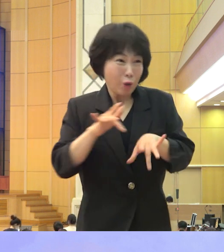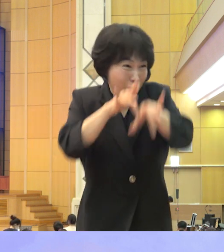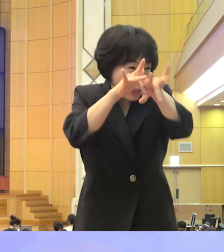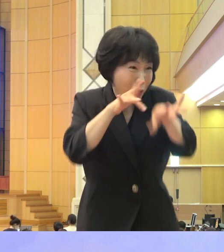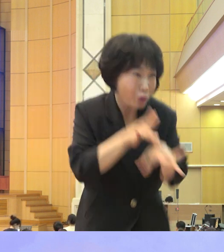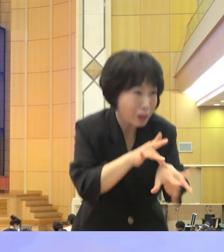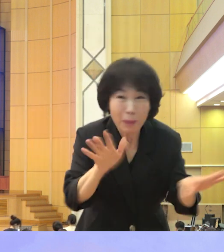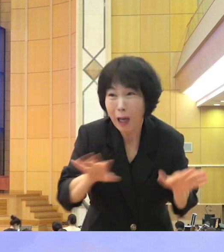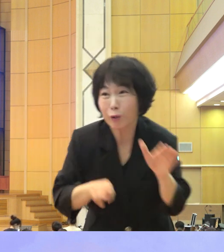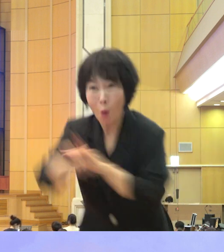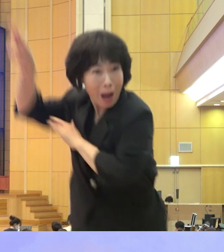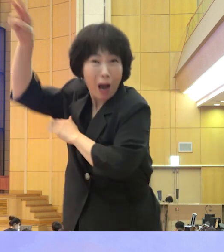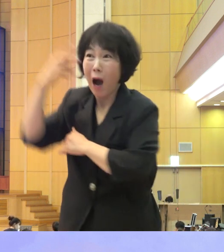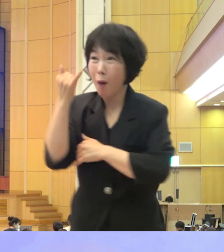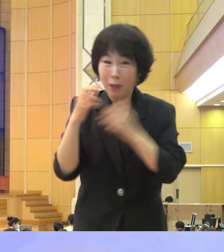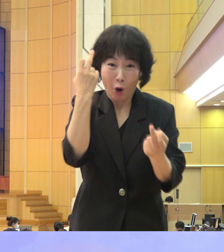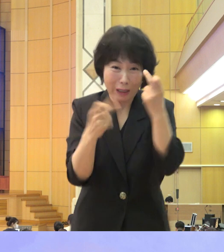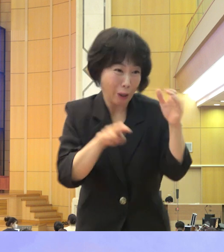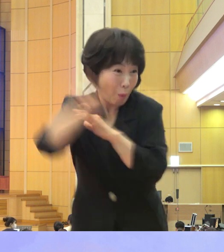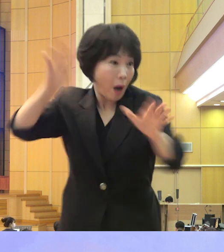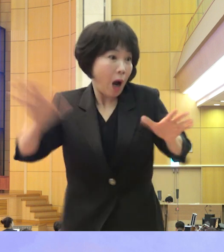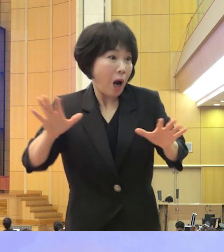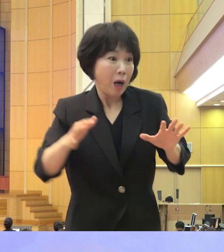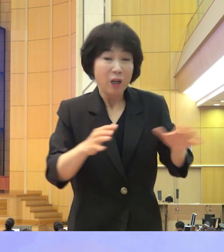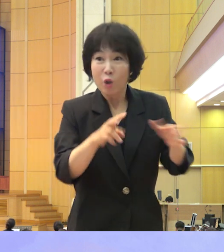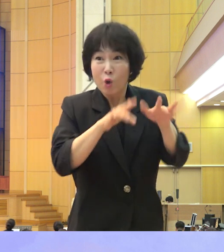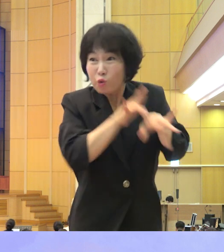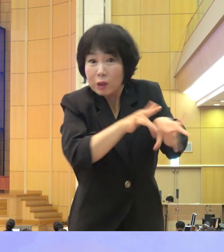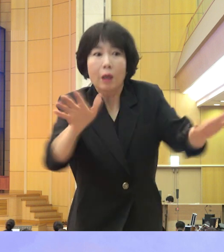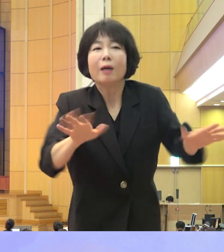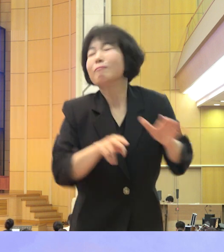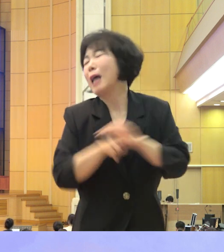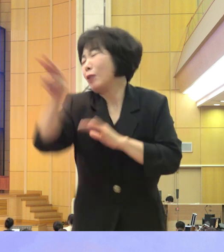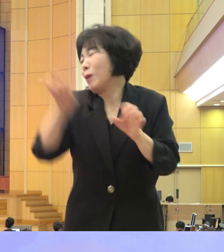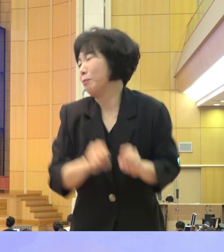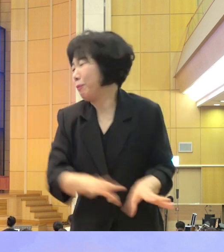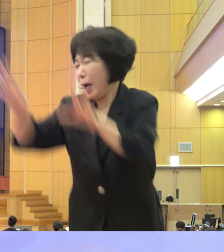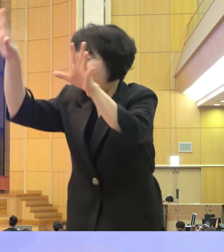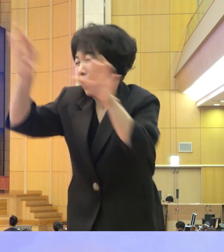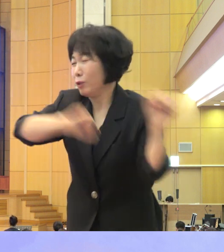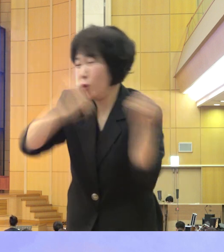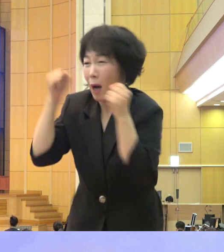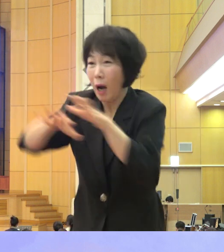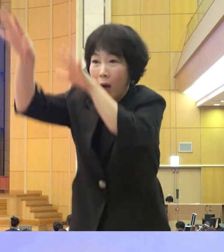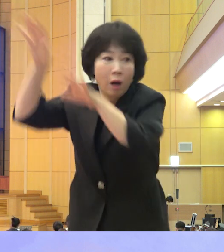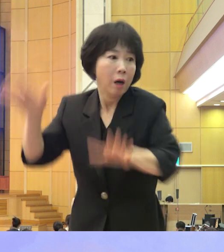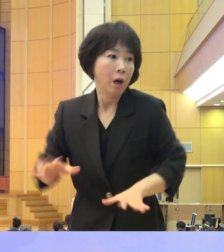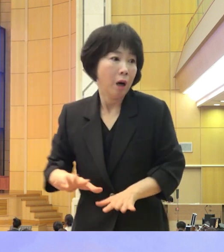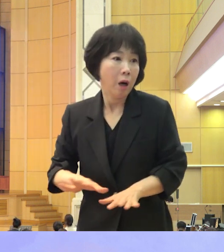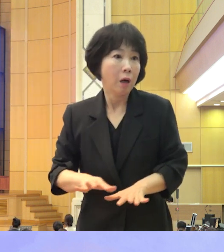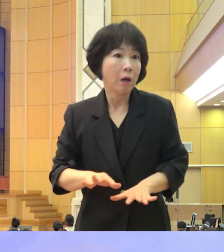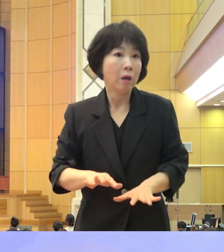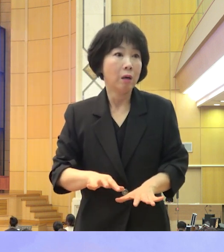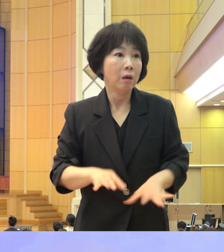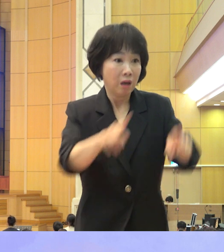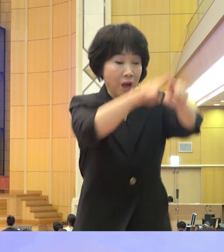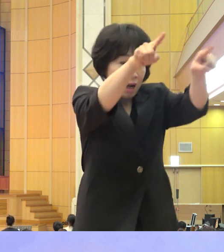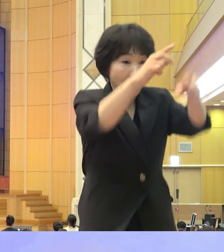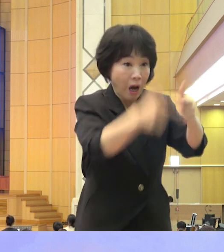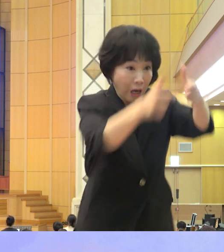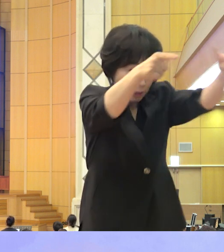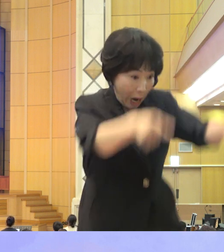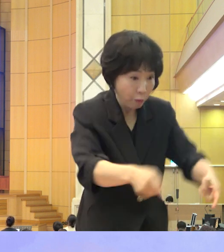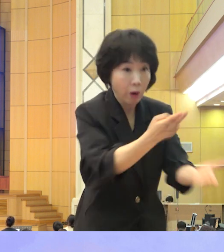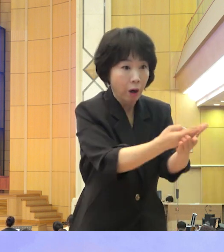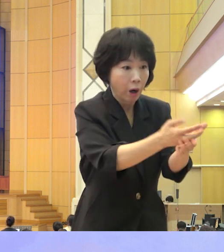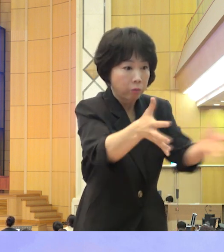아버지, 어머니 되는 사람도, 형제들도 다 도망갔어요. 다 도망갔는데 여러분 안